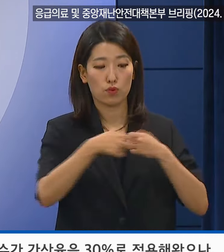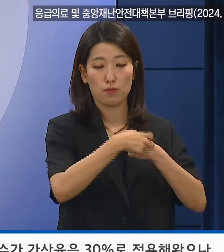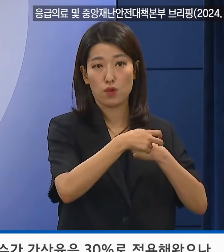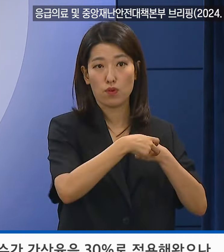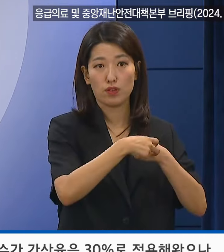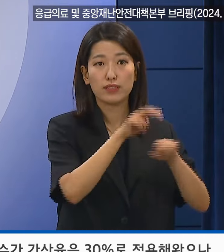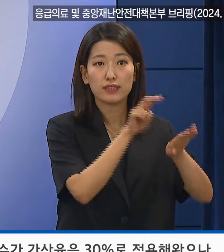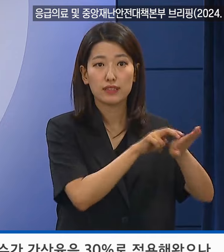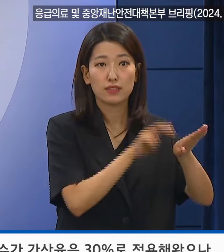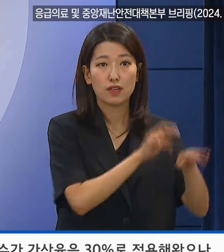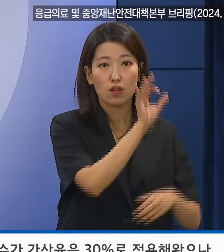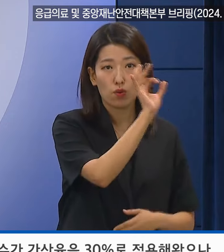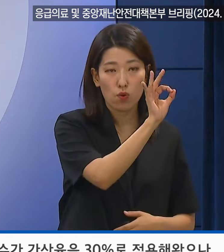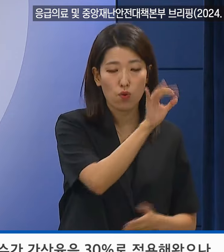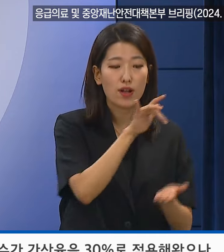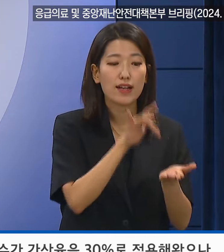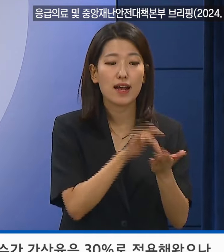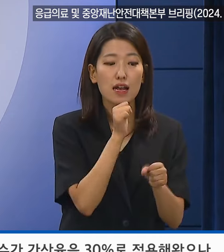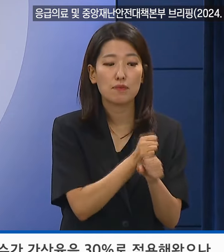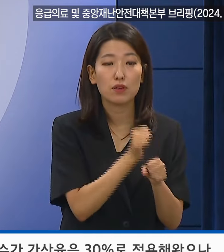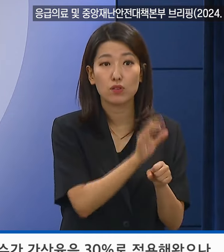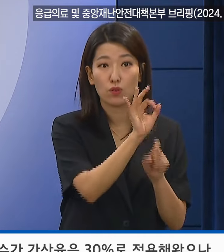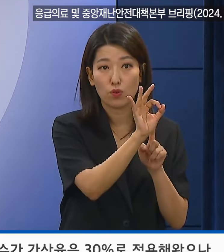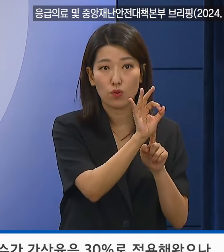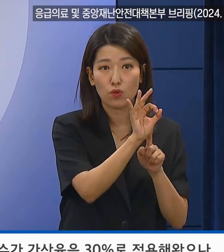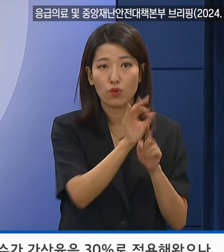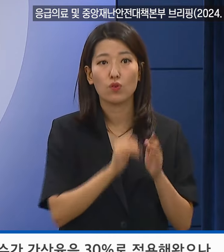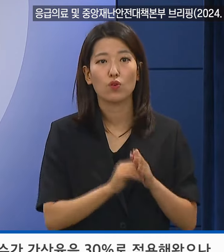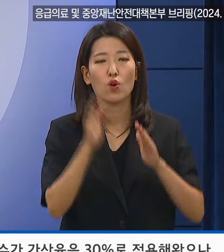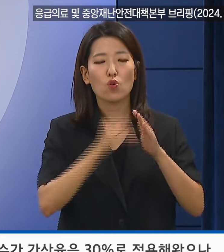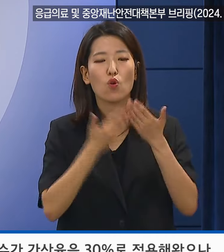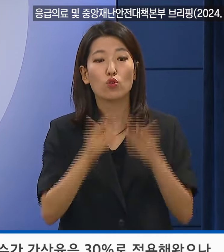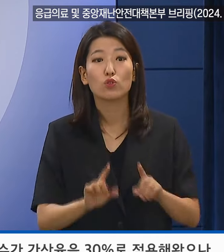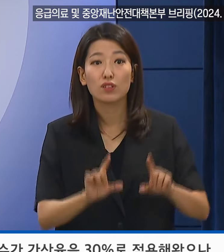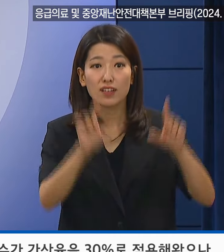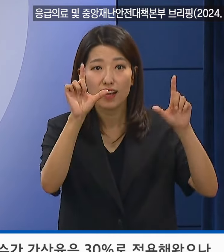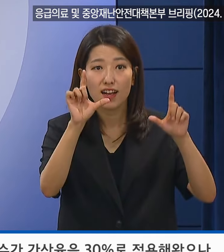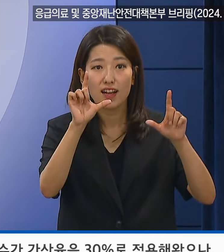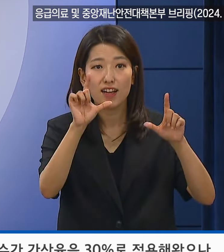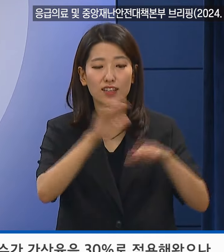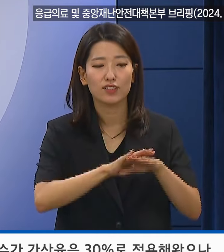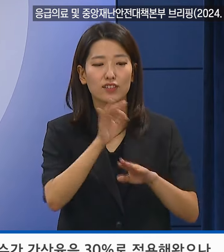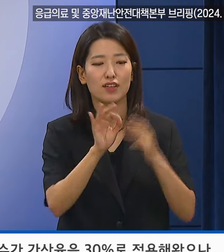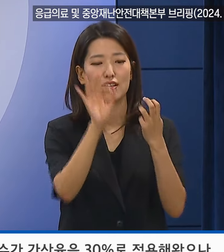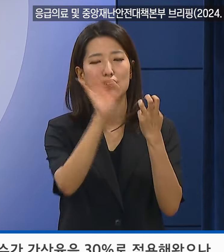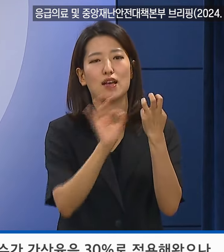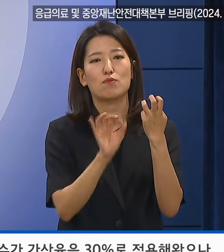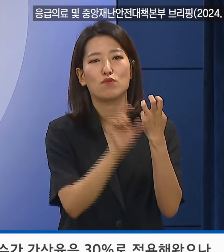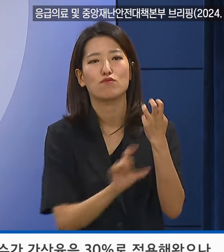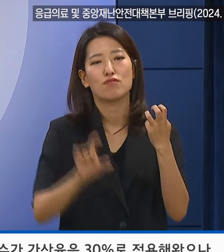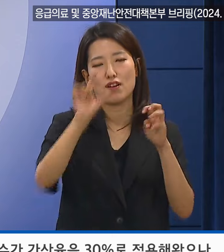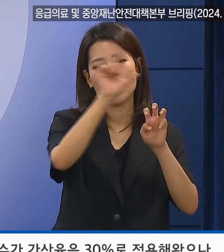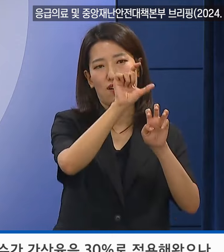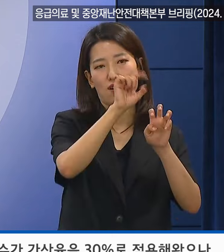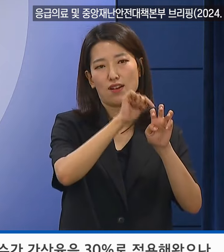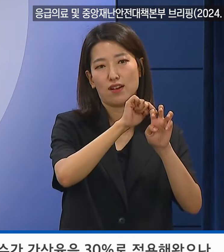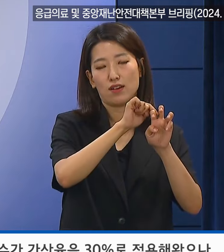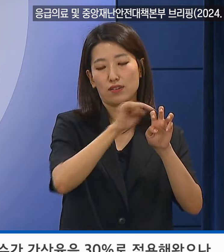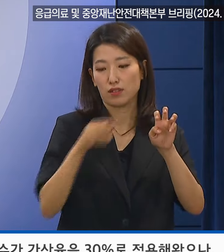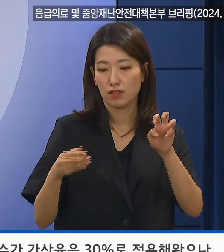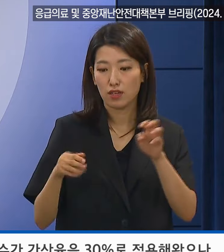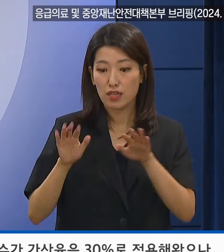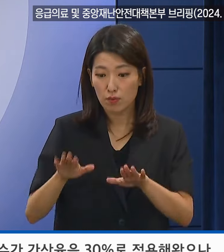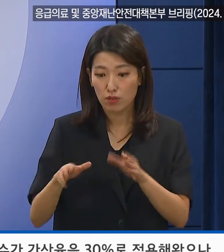진찰료와 약국 조제료는 공휴일 수가 가산율을 30%로 적용해 왔으나 올해 추석